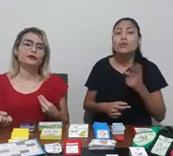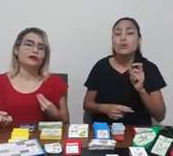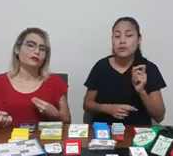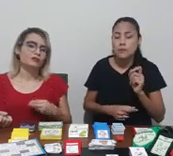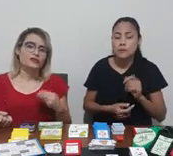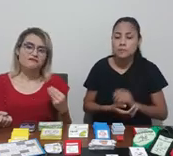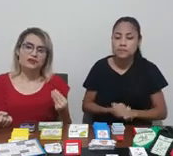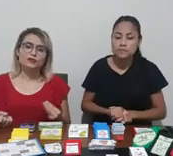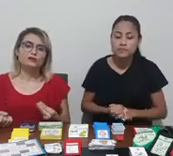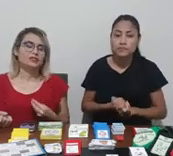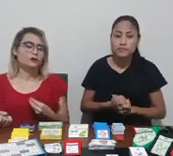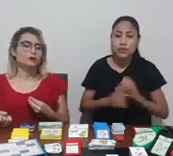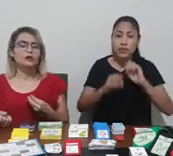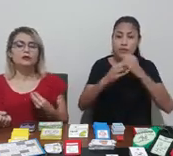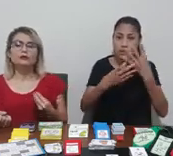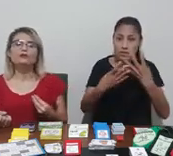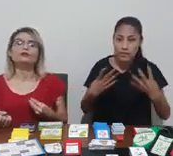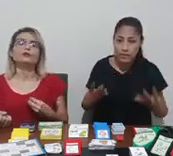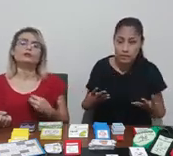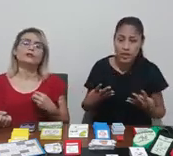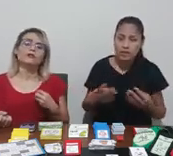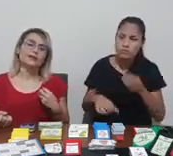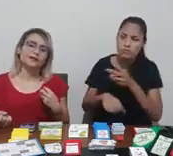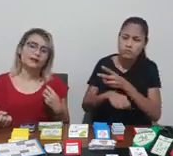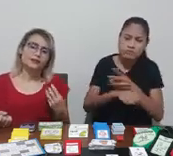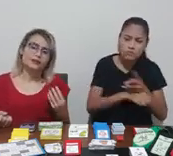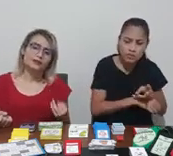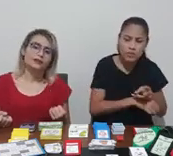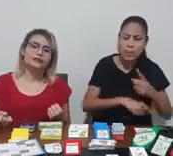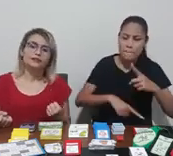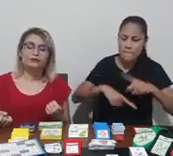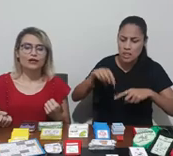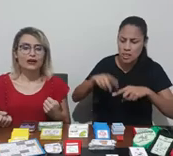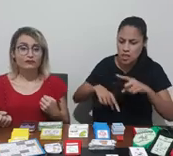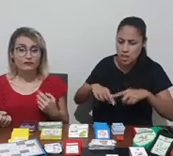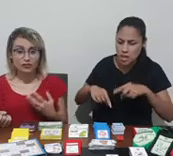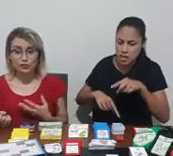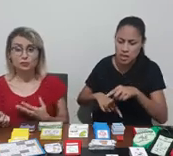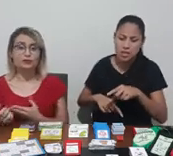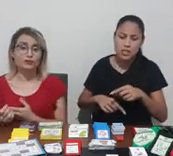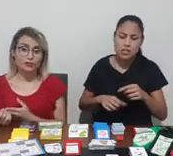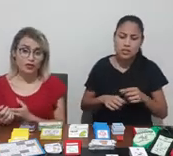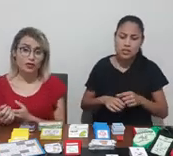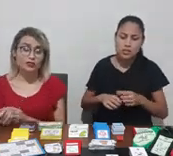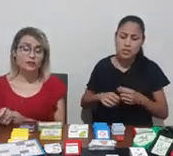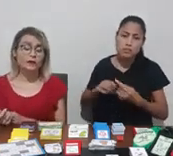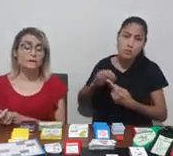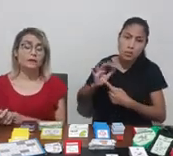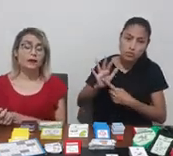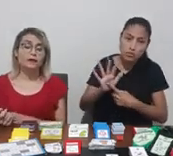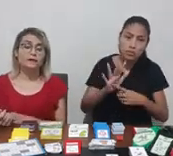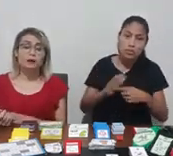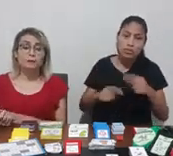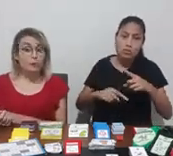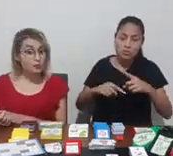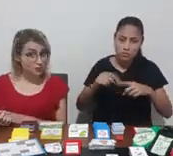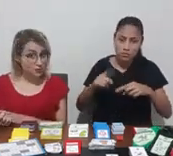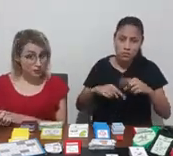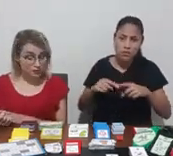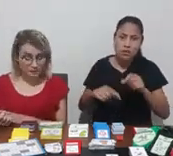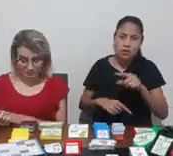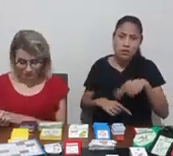possível, nos eventos fazer coberturas, botar materiais aqui, divulgar eventos para vocês, tá?